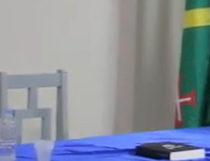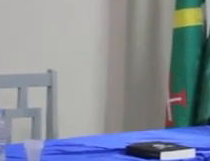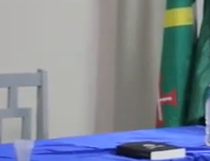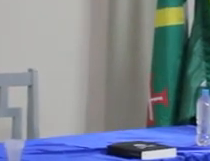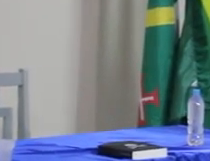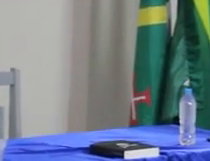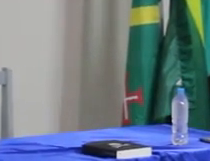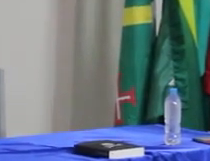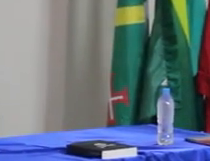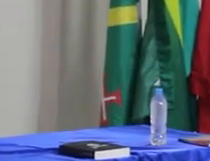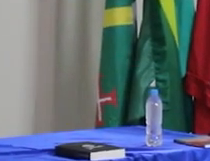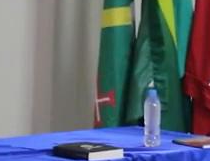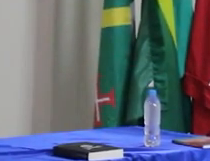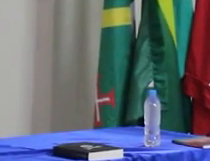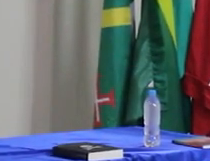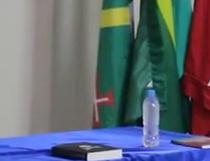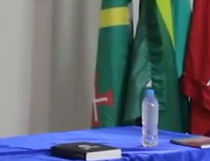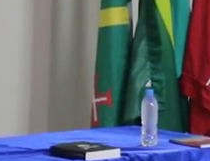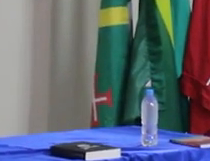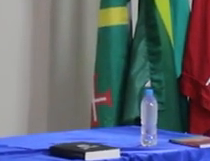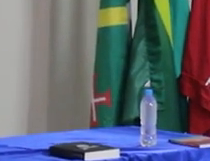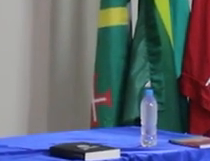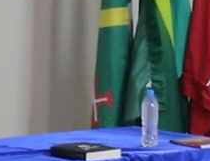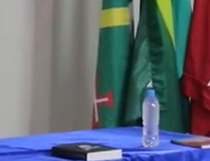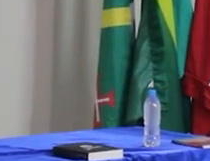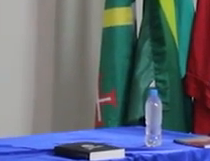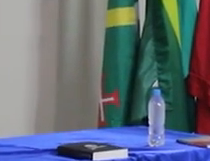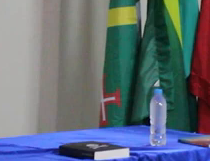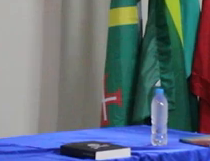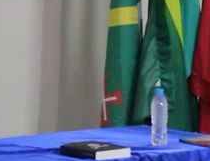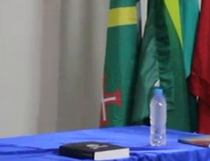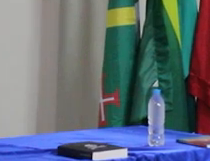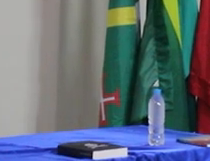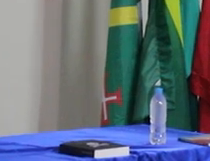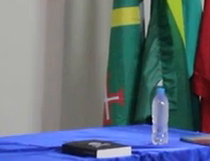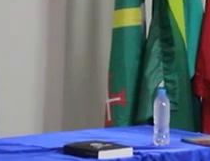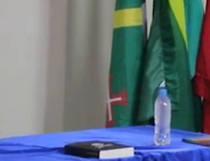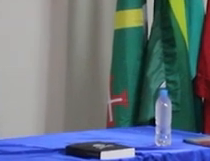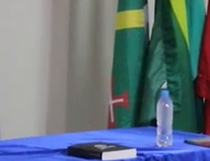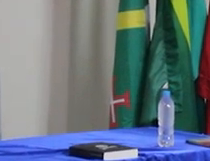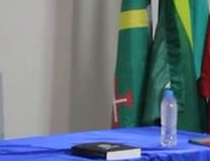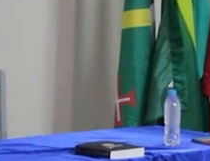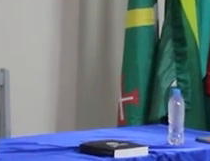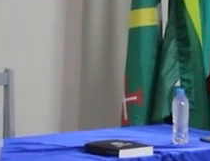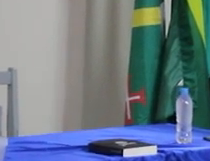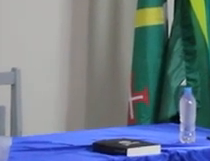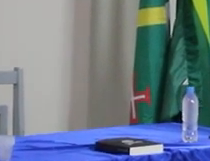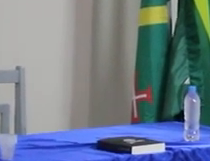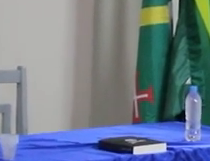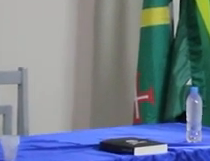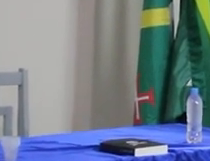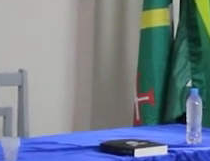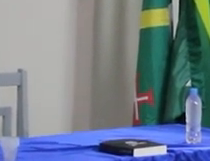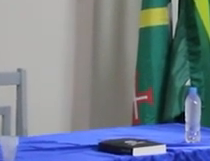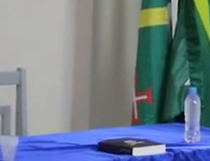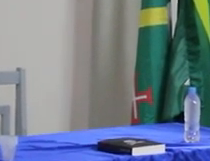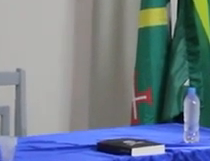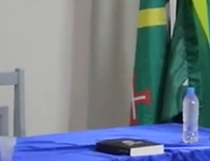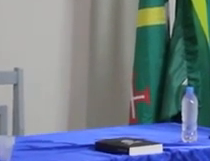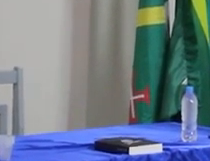Então, nós vivemos um problema sério de